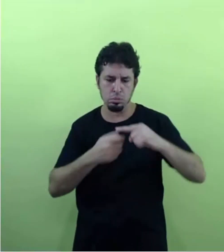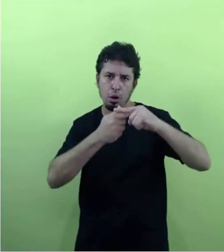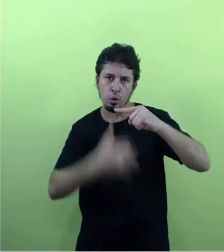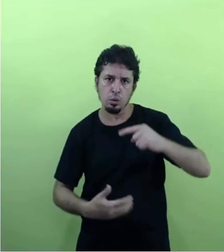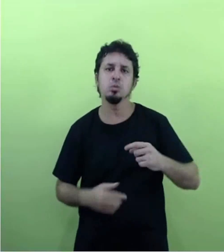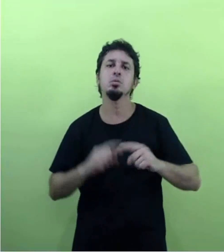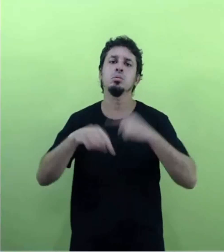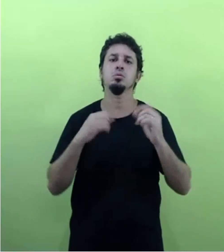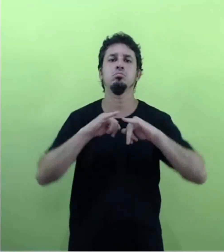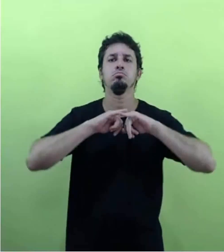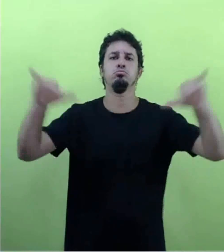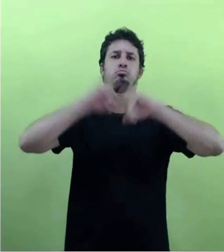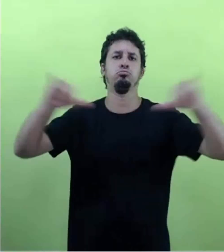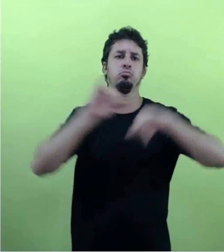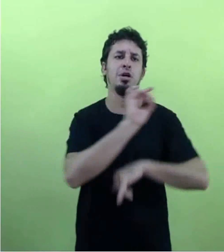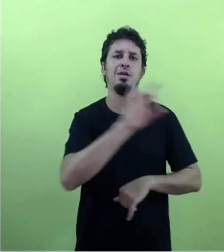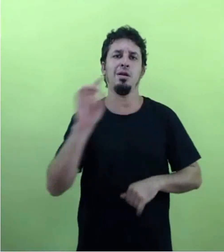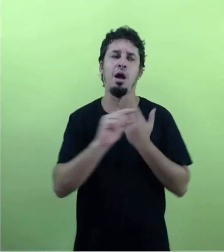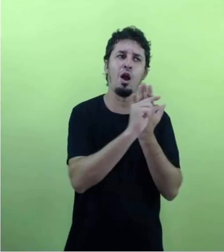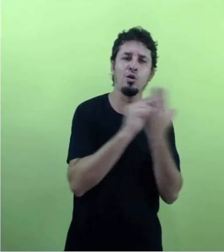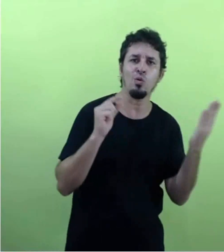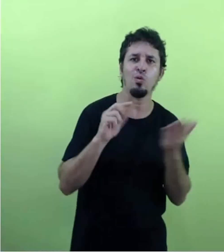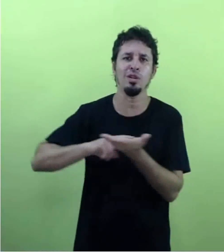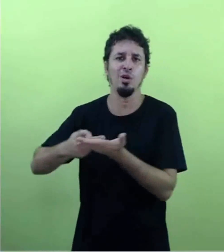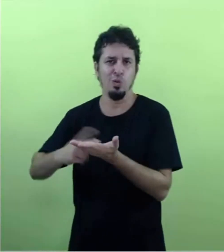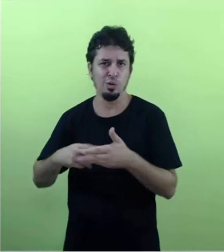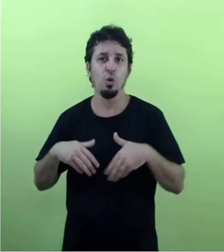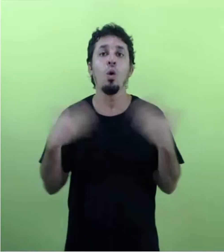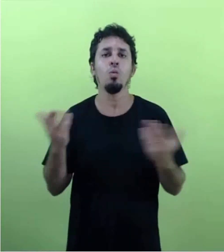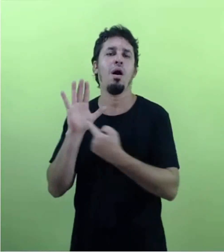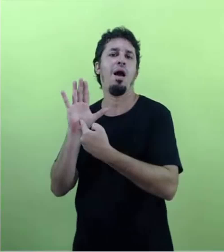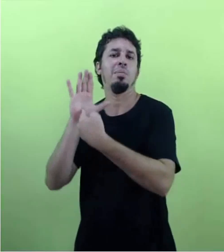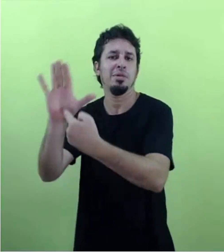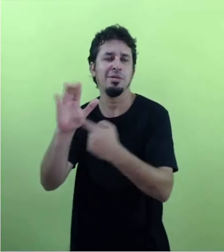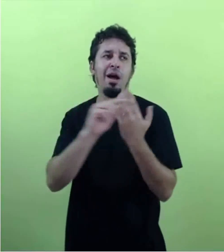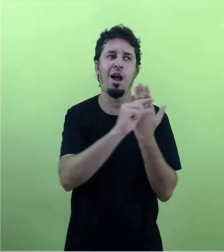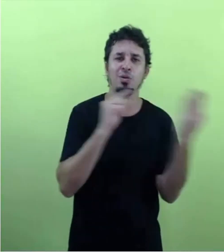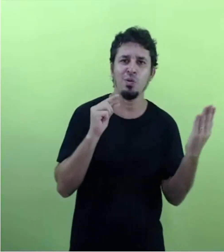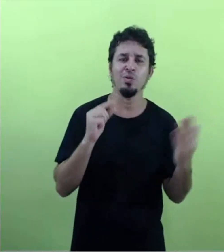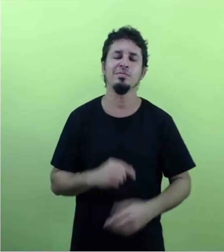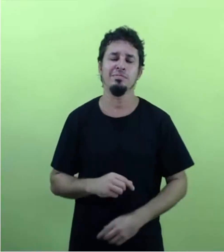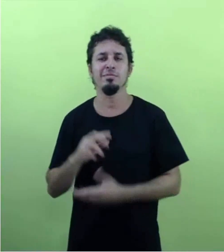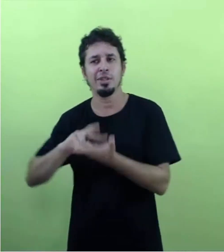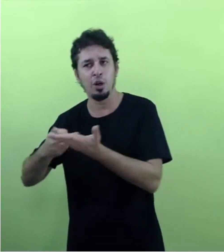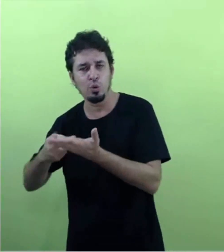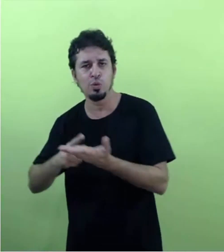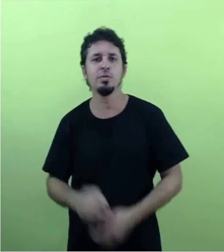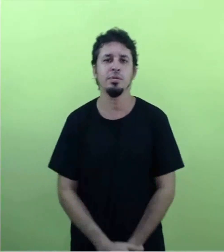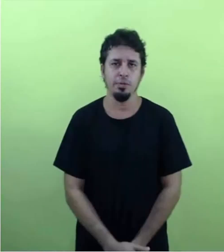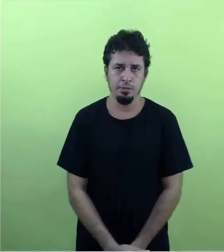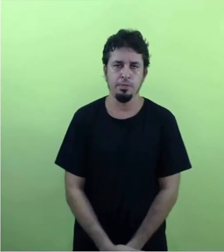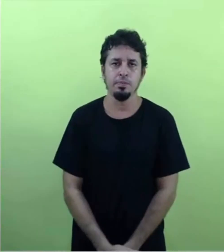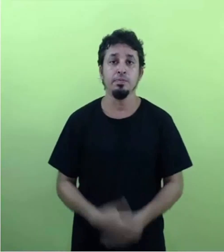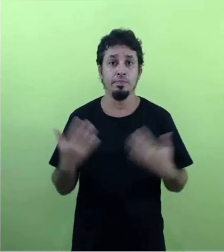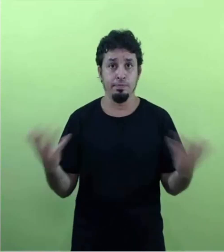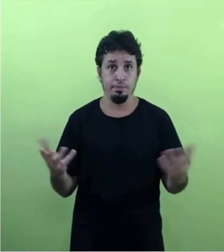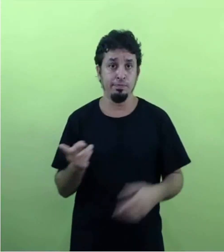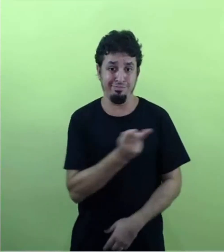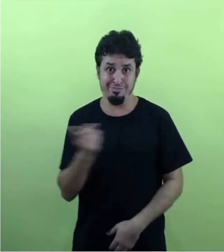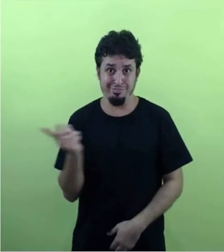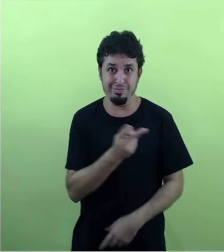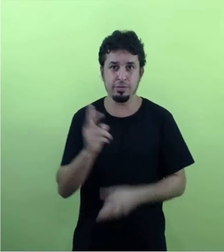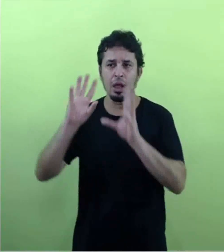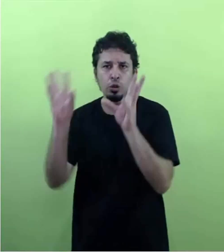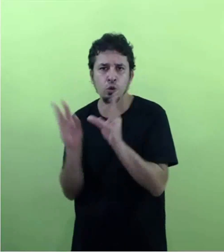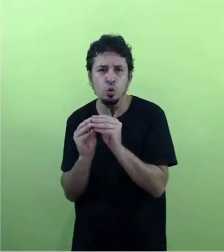depois anuncia que está realizando a tradução e apresenta o autor. Entre o autor e o resumo deve haver